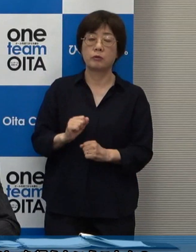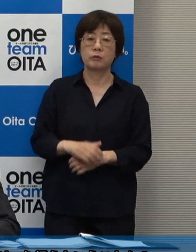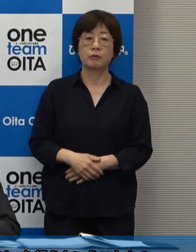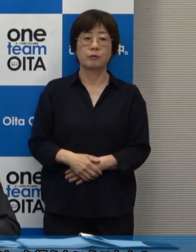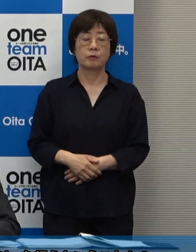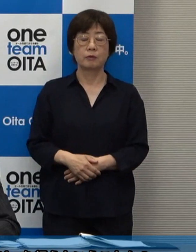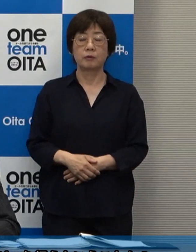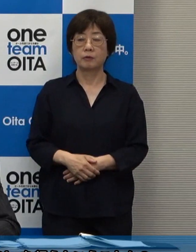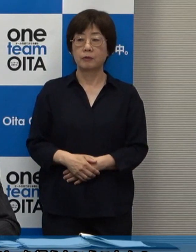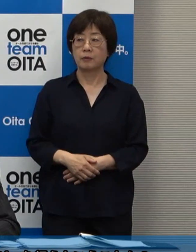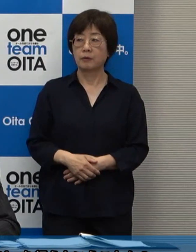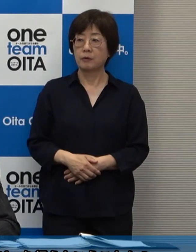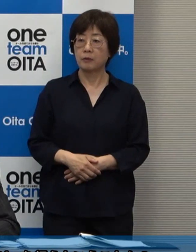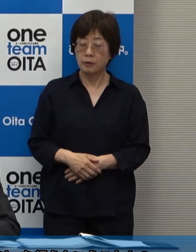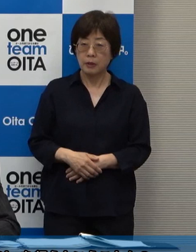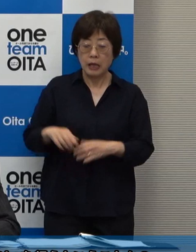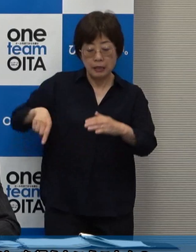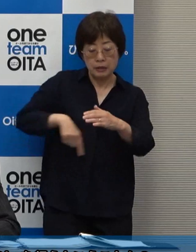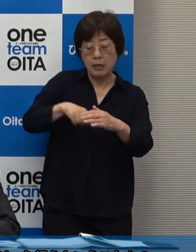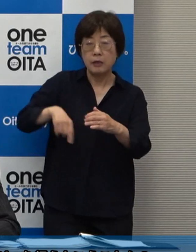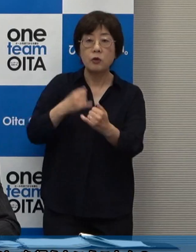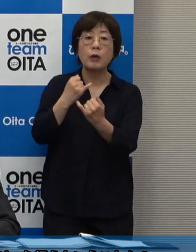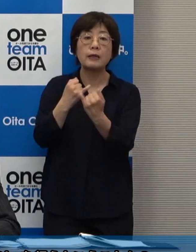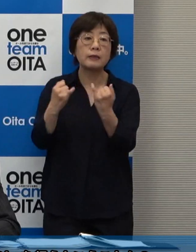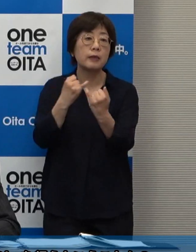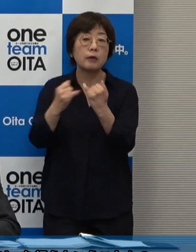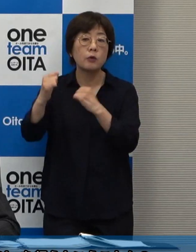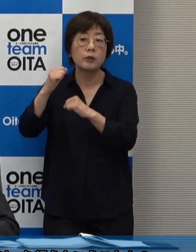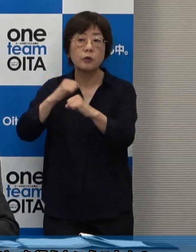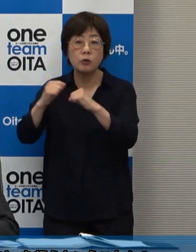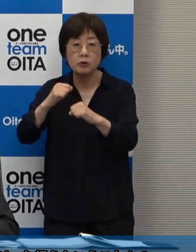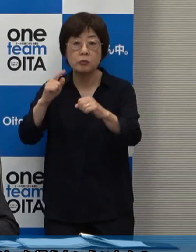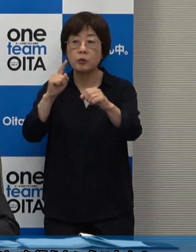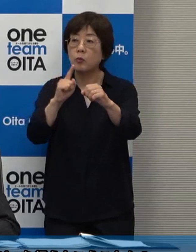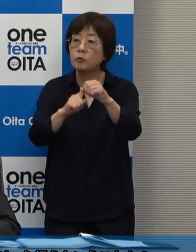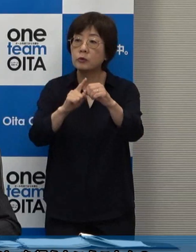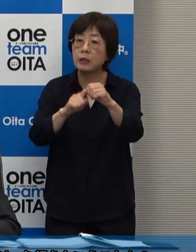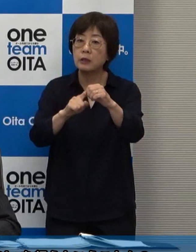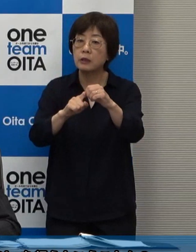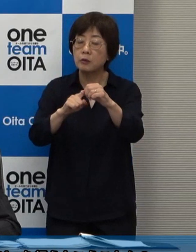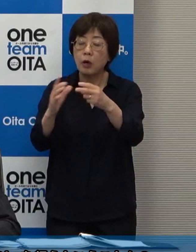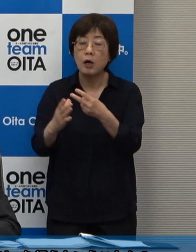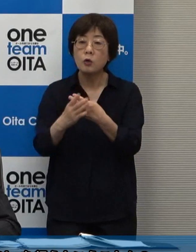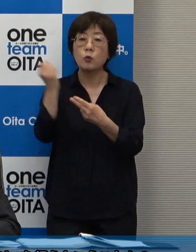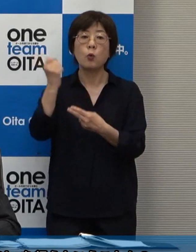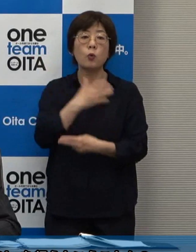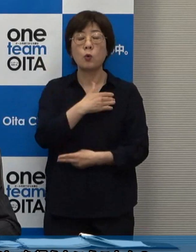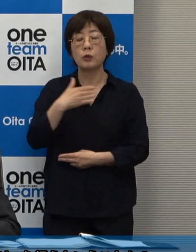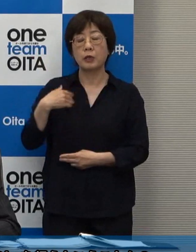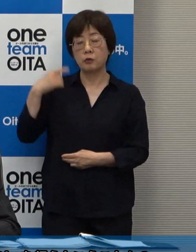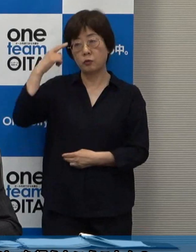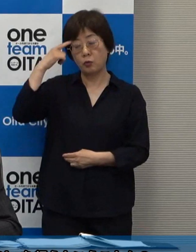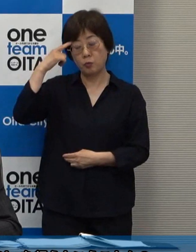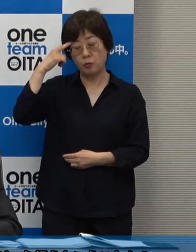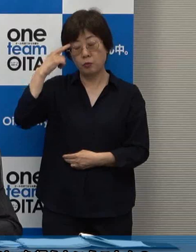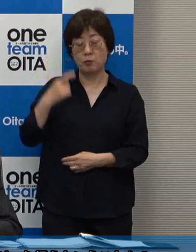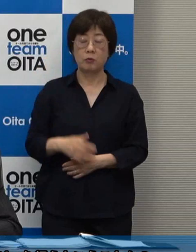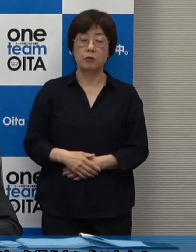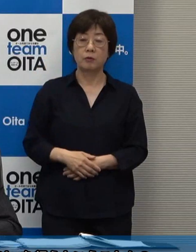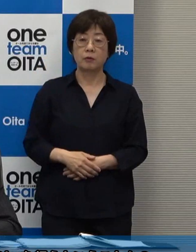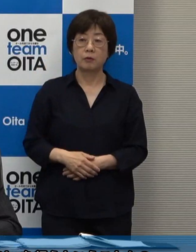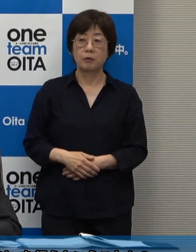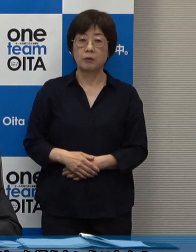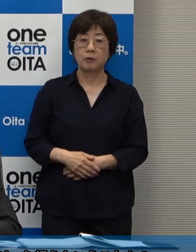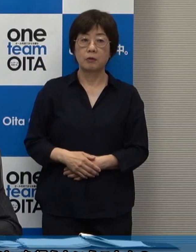似たような取り組み、あるいは目的を持ったものであれば統合できると思います。これが1点、それ